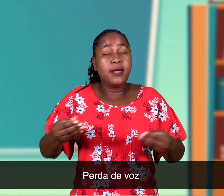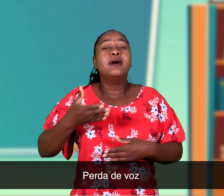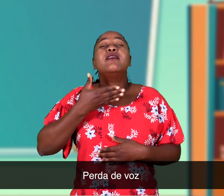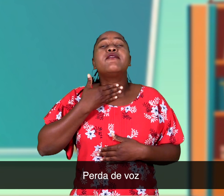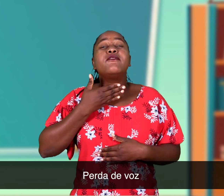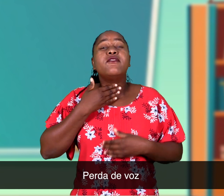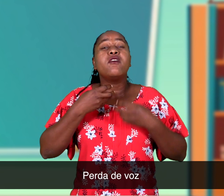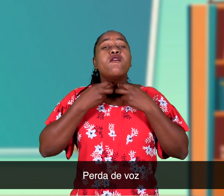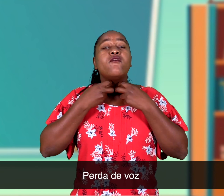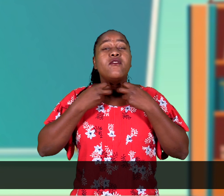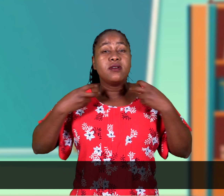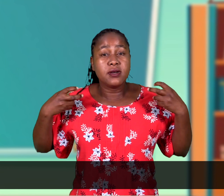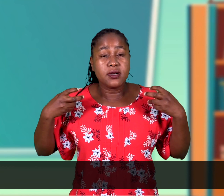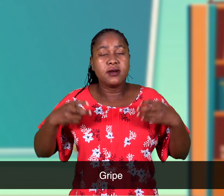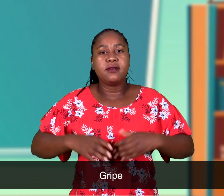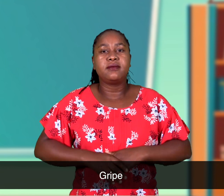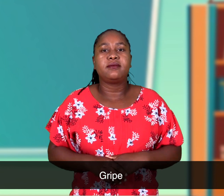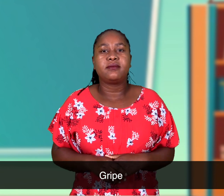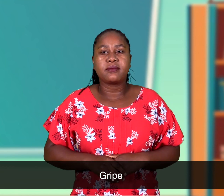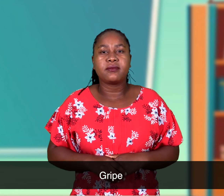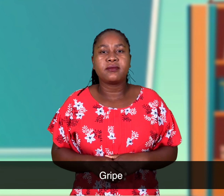perda de voz,